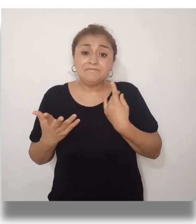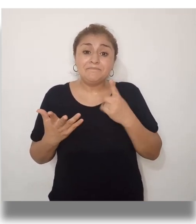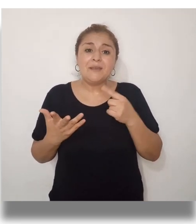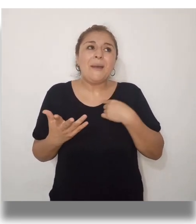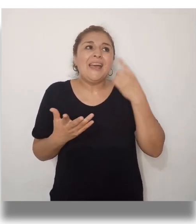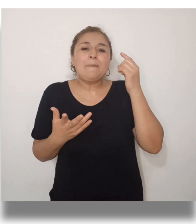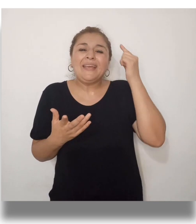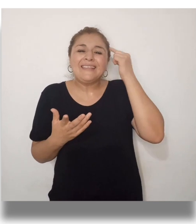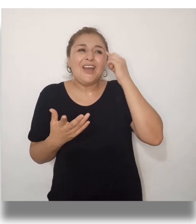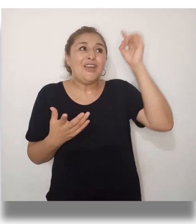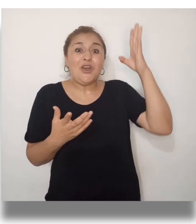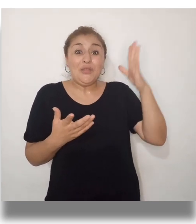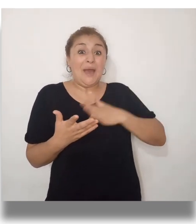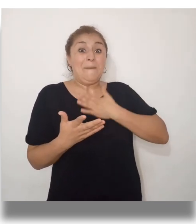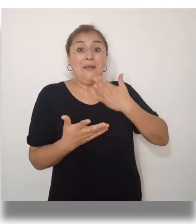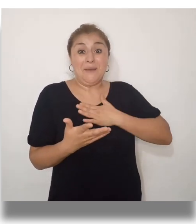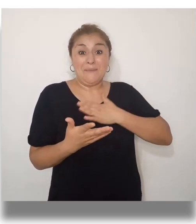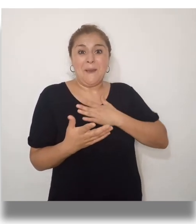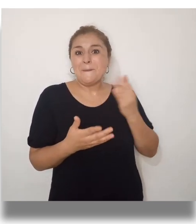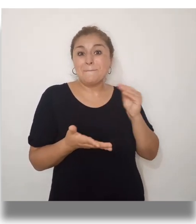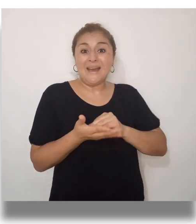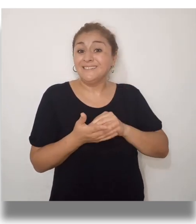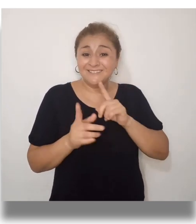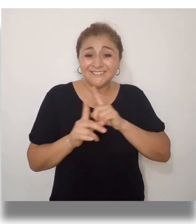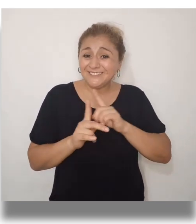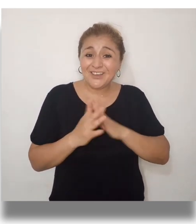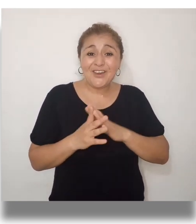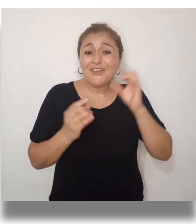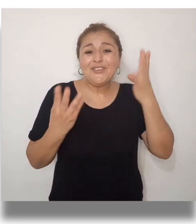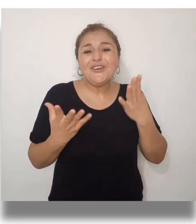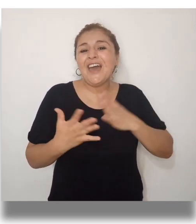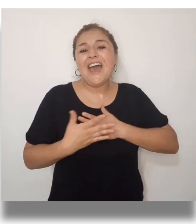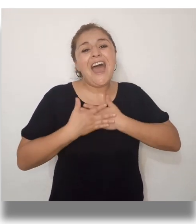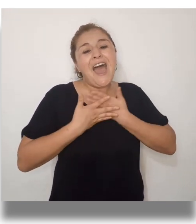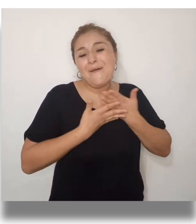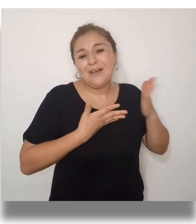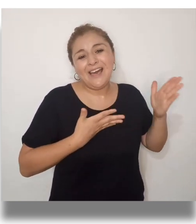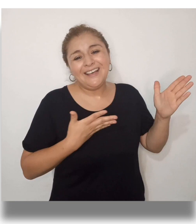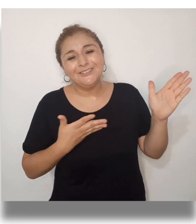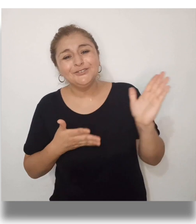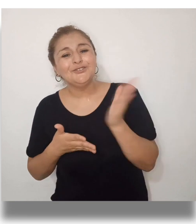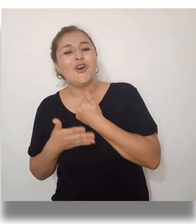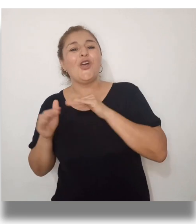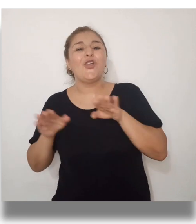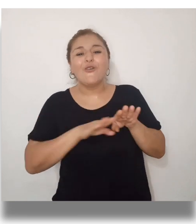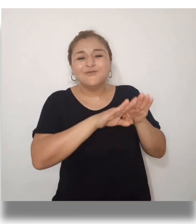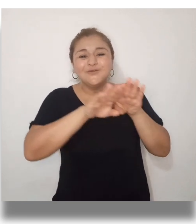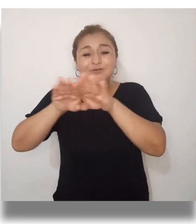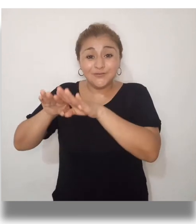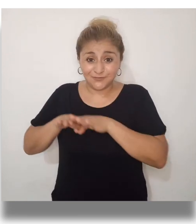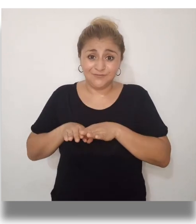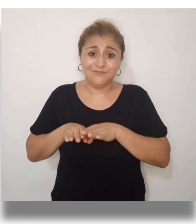más y ningún error puede hacer que Dios nos ame menos